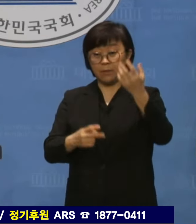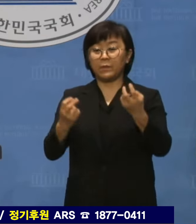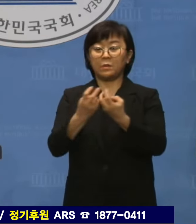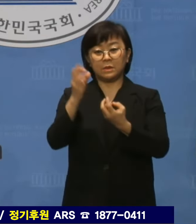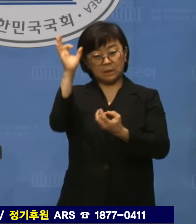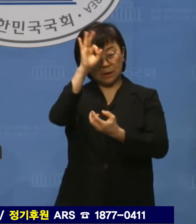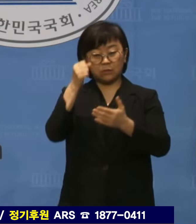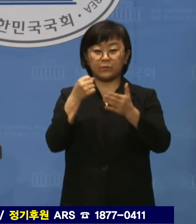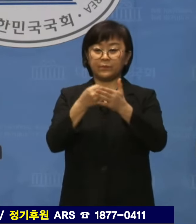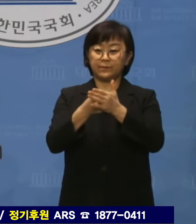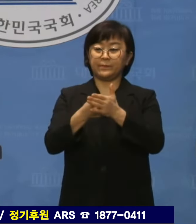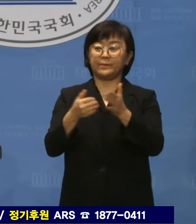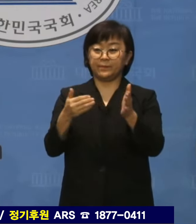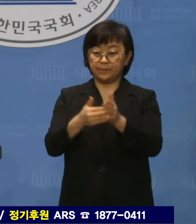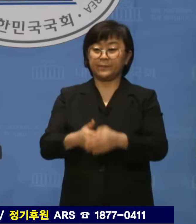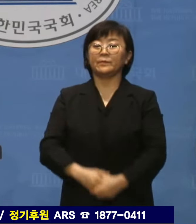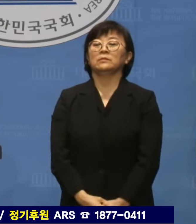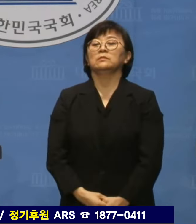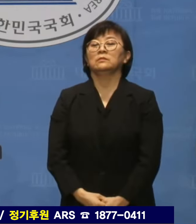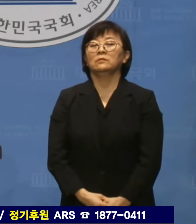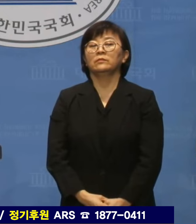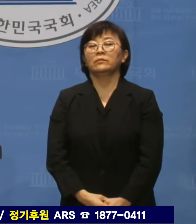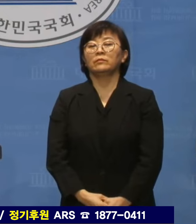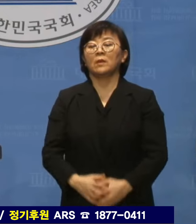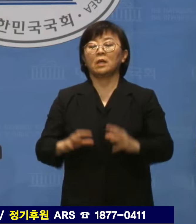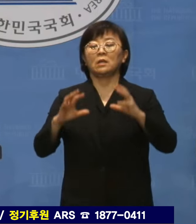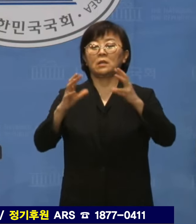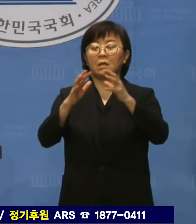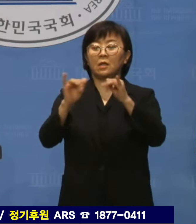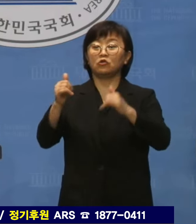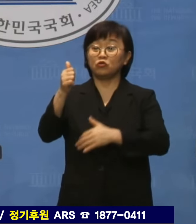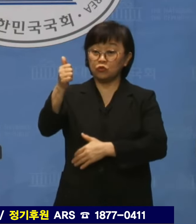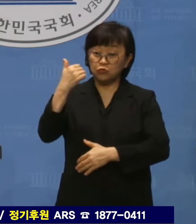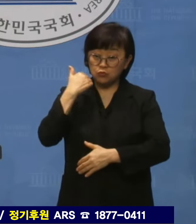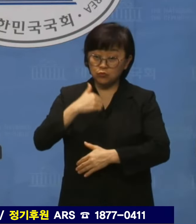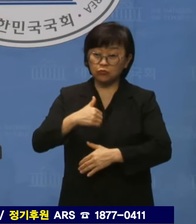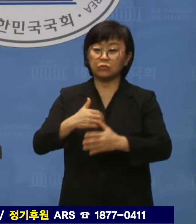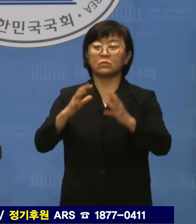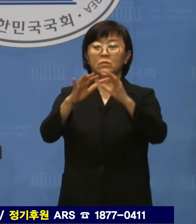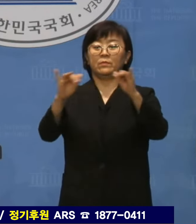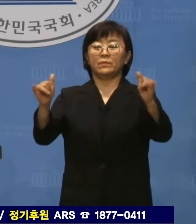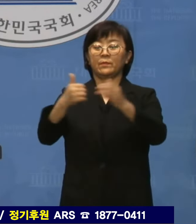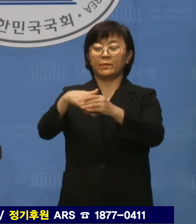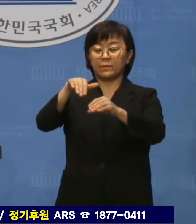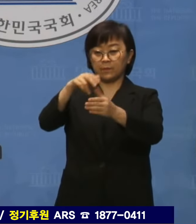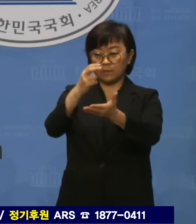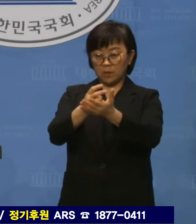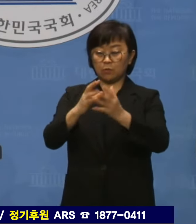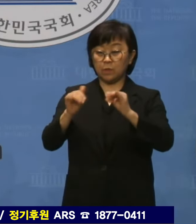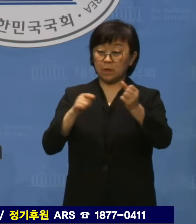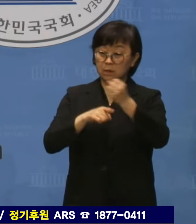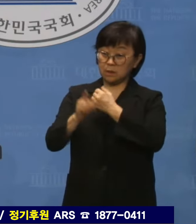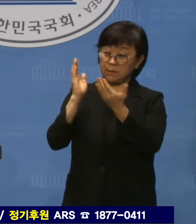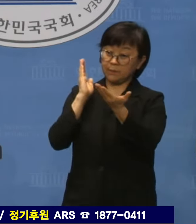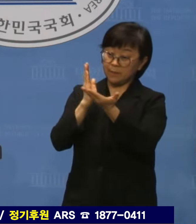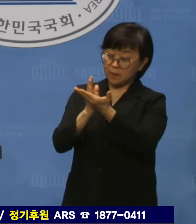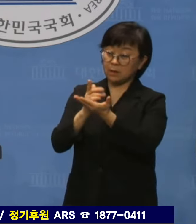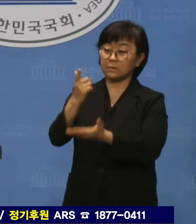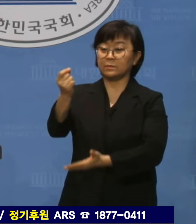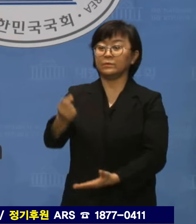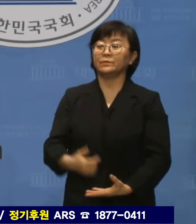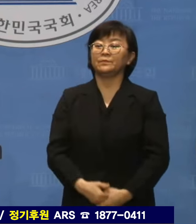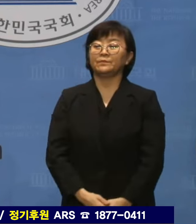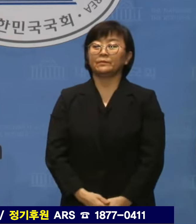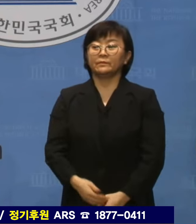찾기로 했습니다이 나라의 주인은 국민이며 선거 제도 또한 국민의 뜻에 따르는 것이 합당합니다